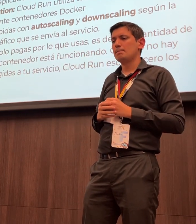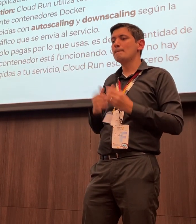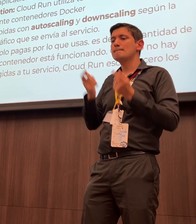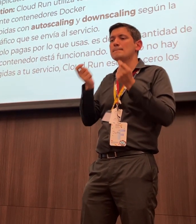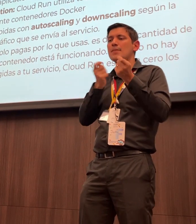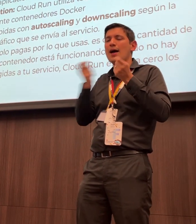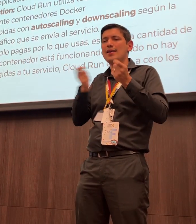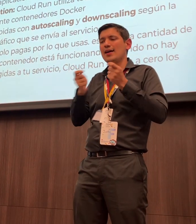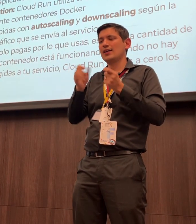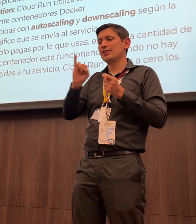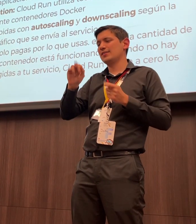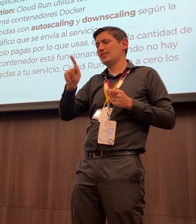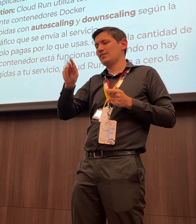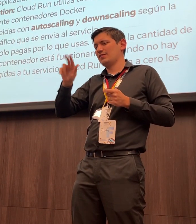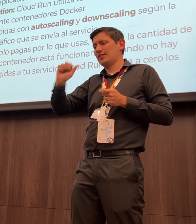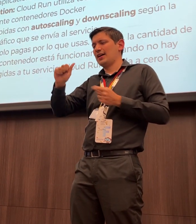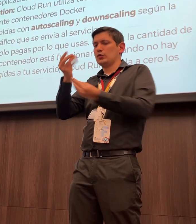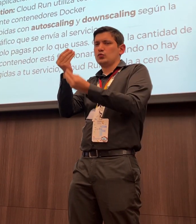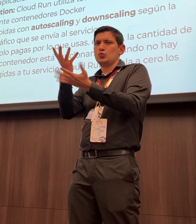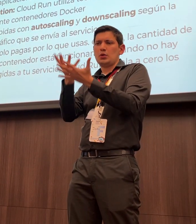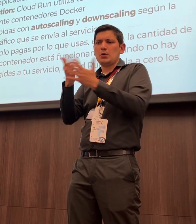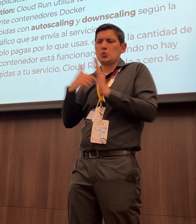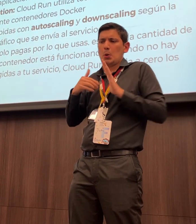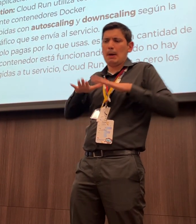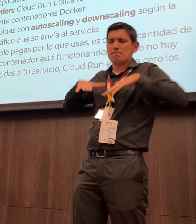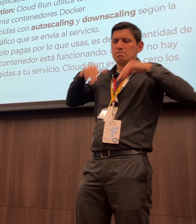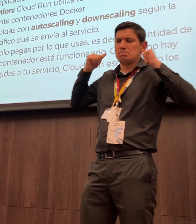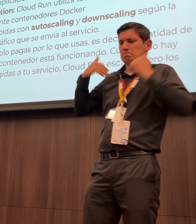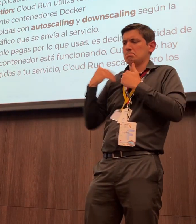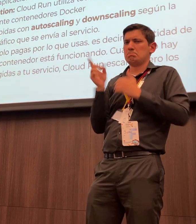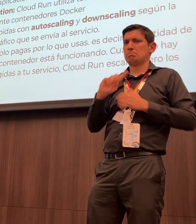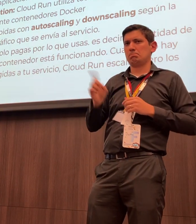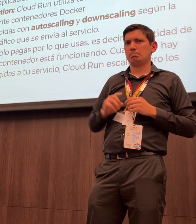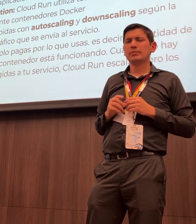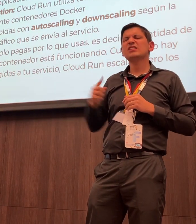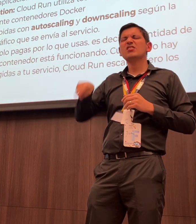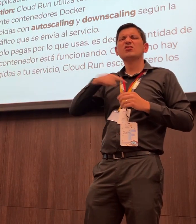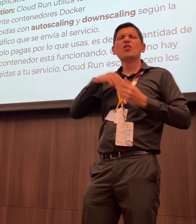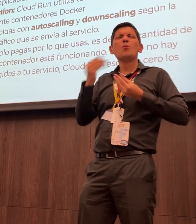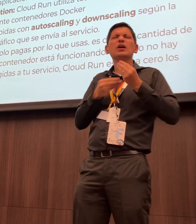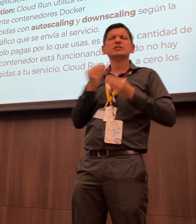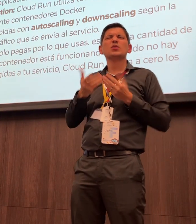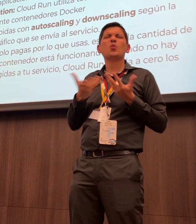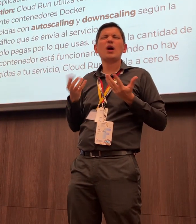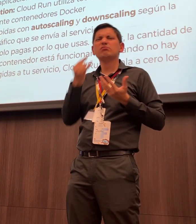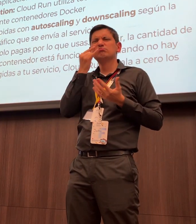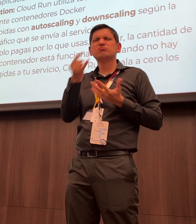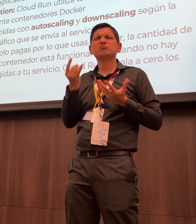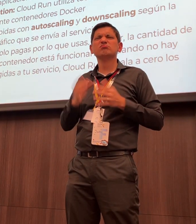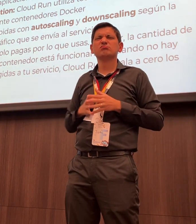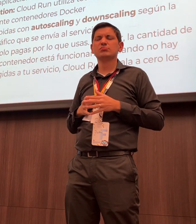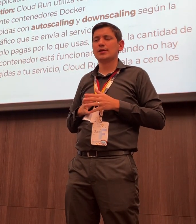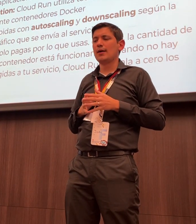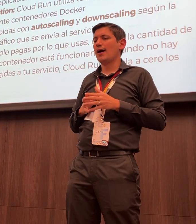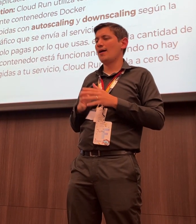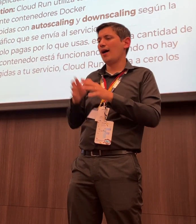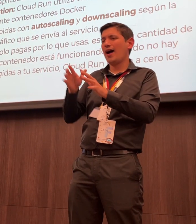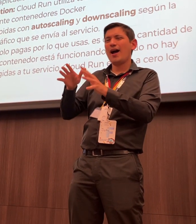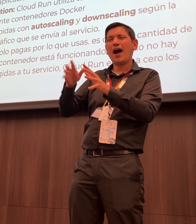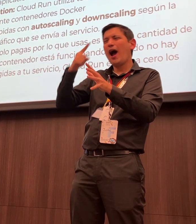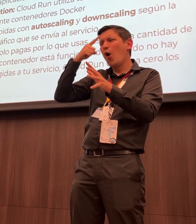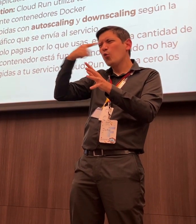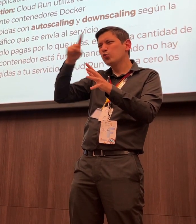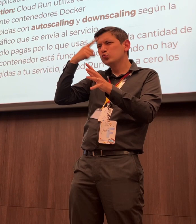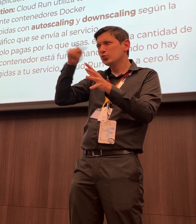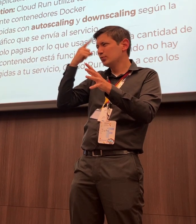manejame toda la infraestructura detrás, así yo no me tengo que hacer cargo de eso. Entonces, una de las cosas que vamos a hacer ahí interesante es lo que es el auto-scaling y